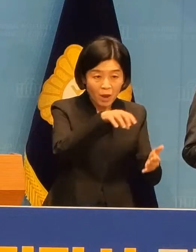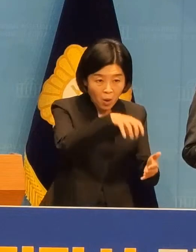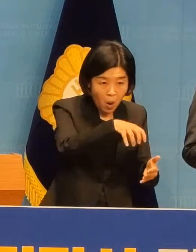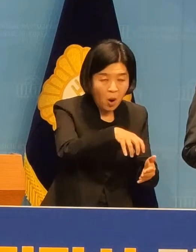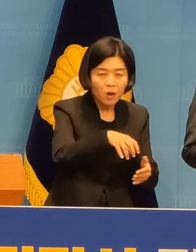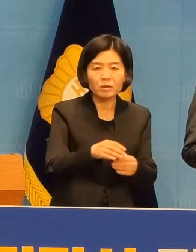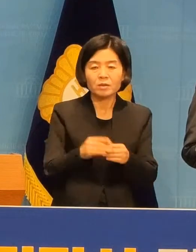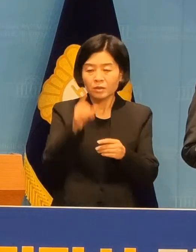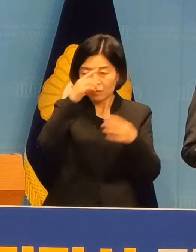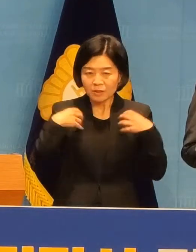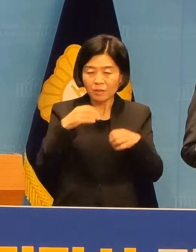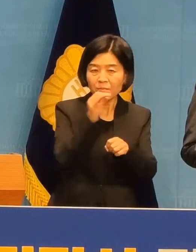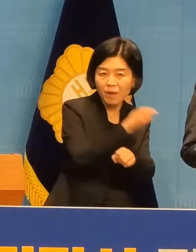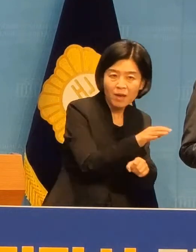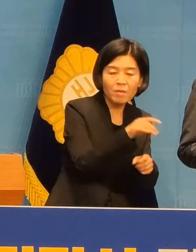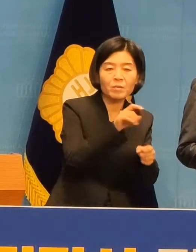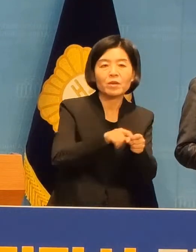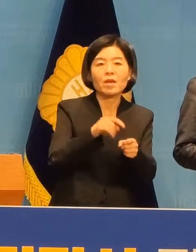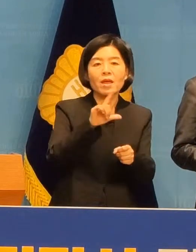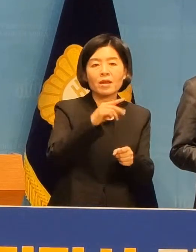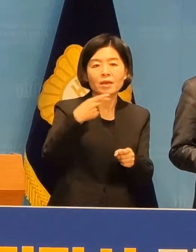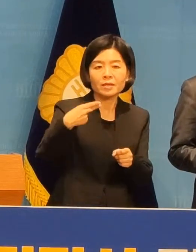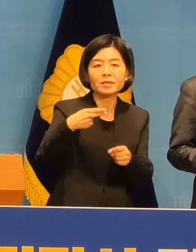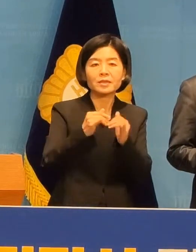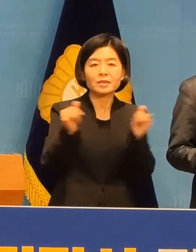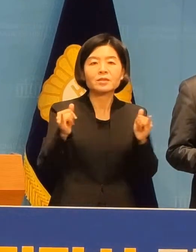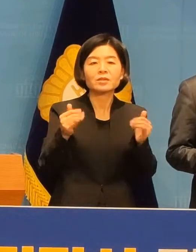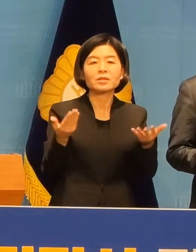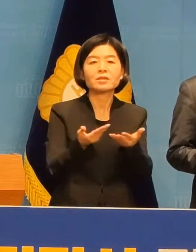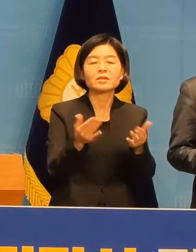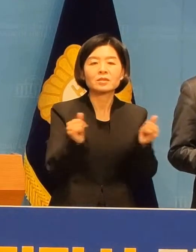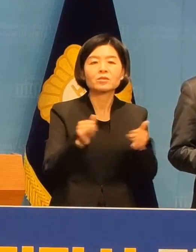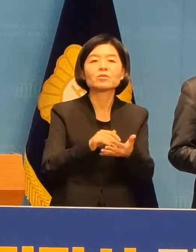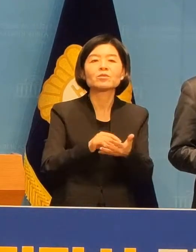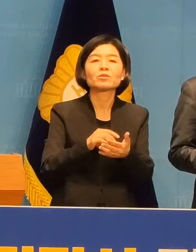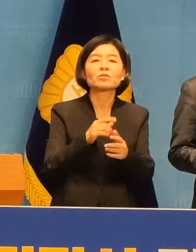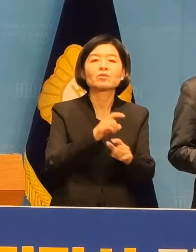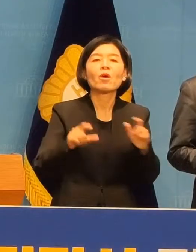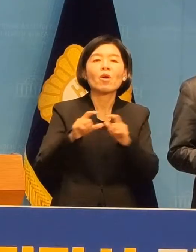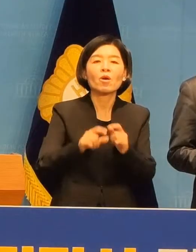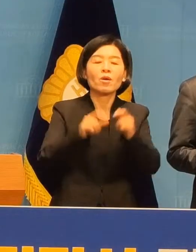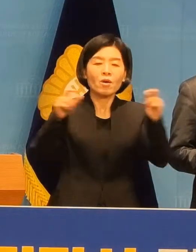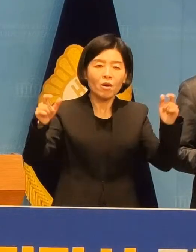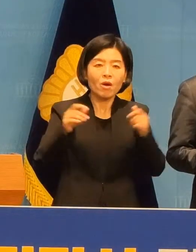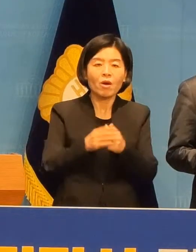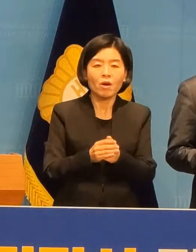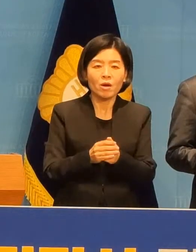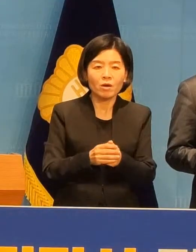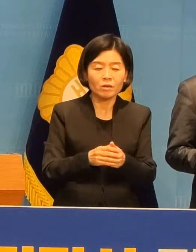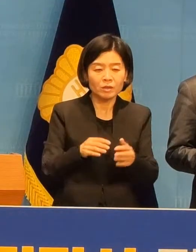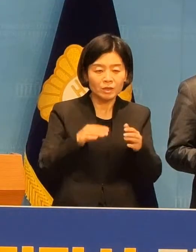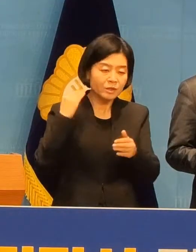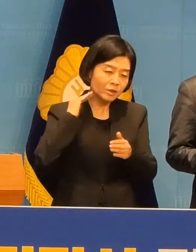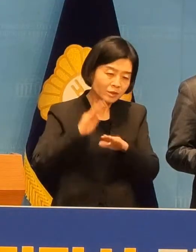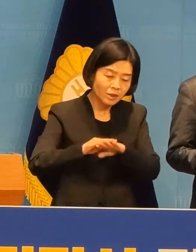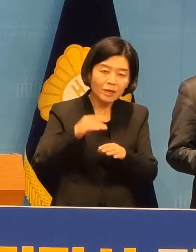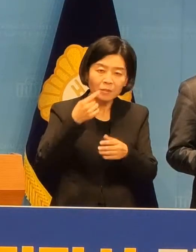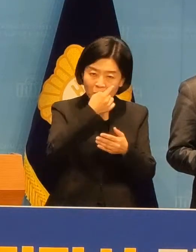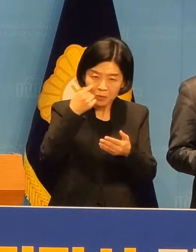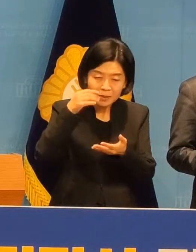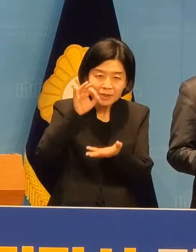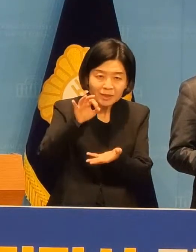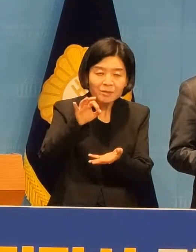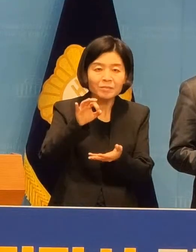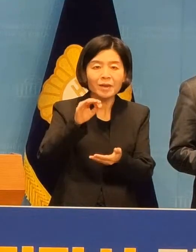매입을 위해 LH 인력 증원, 배드뱅크 설립, 지자체의 피해주택 관리 권한 강화, 전세금 보증 한도